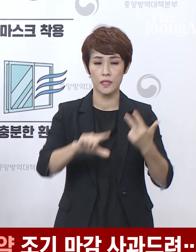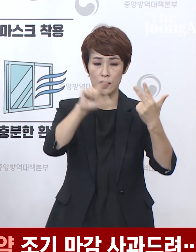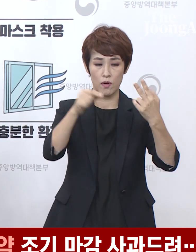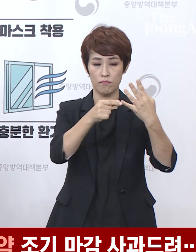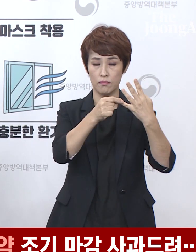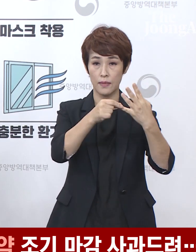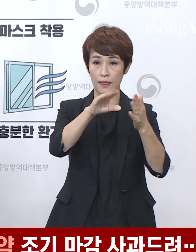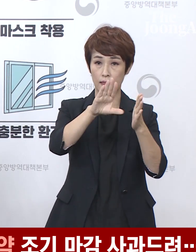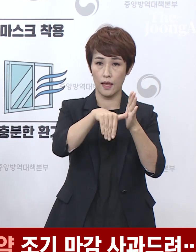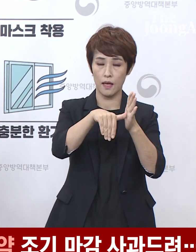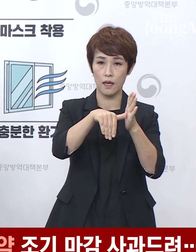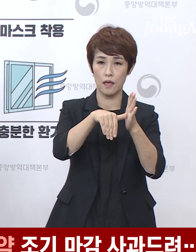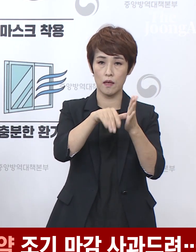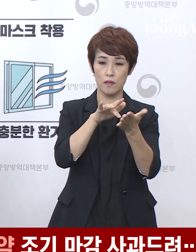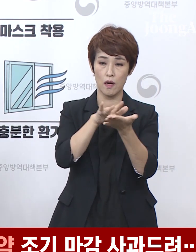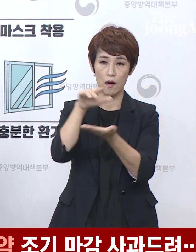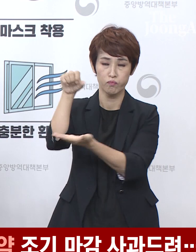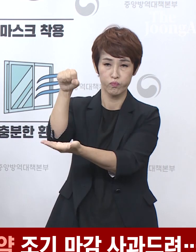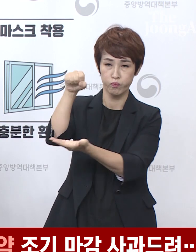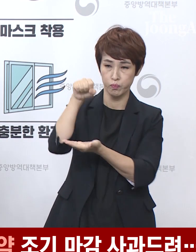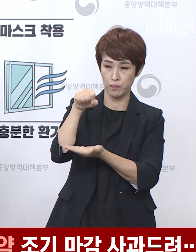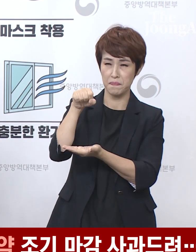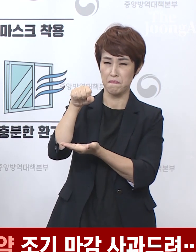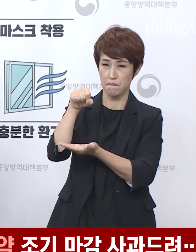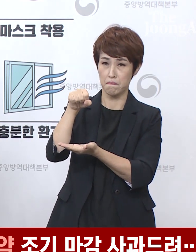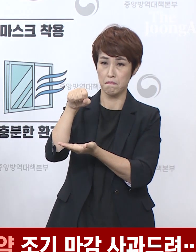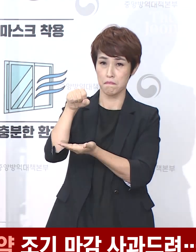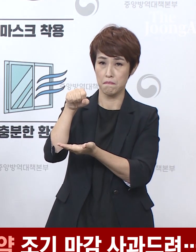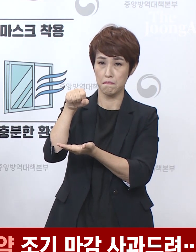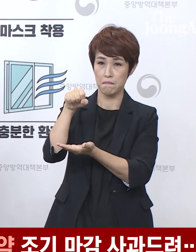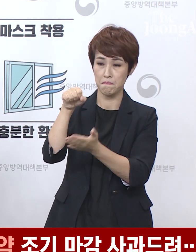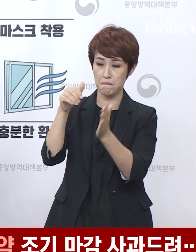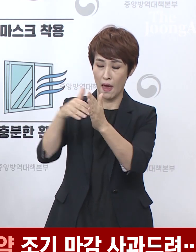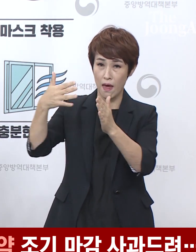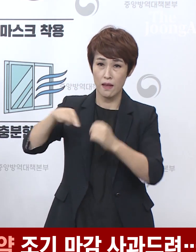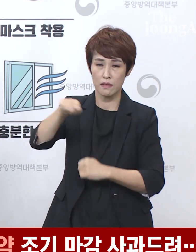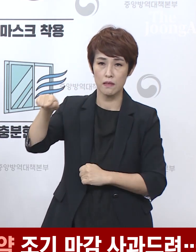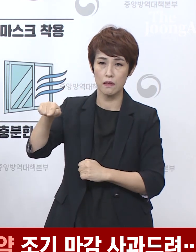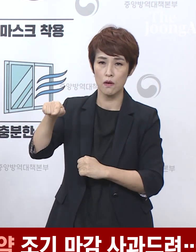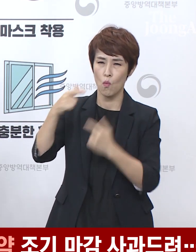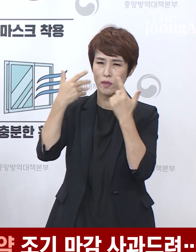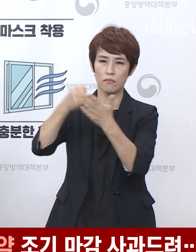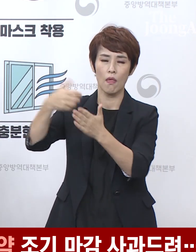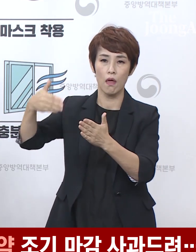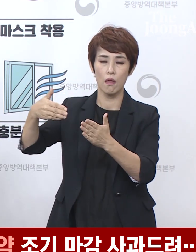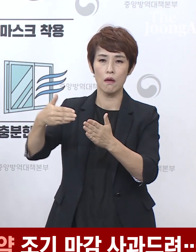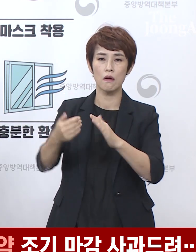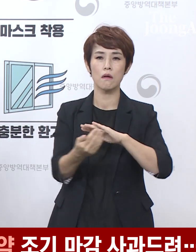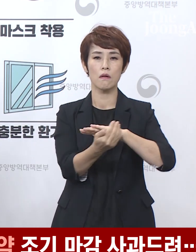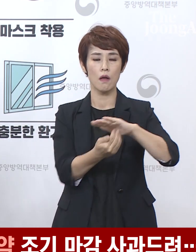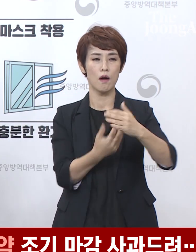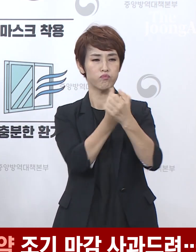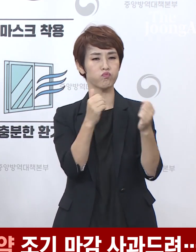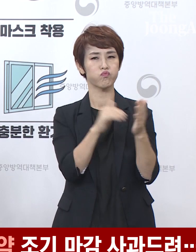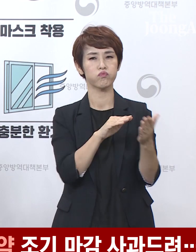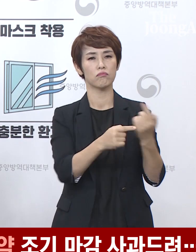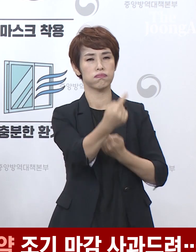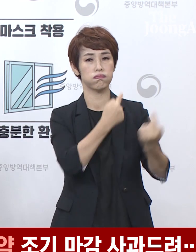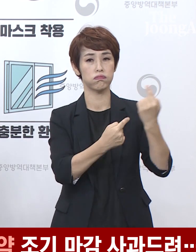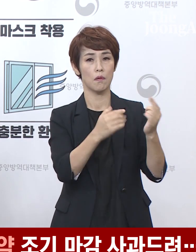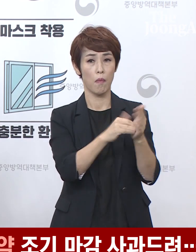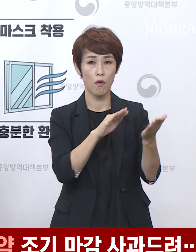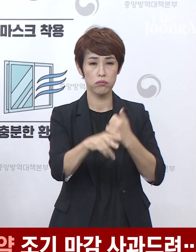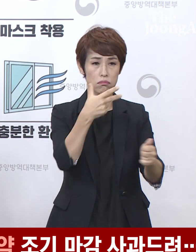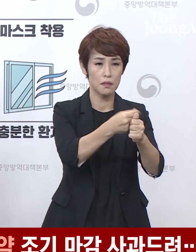마지막 주에 도입분의 일정이 확정되지 않은 상황에서 예약 후에 접종하지 못하는 상황을 방지하기